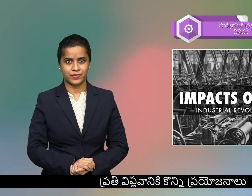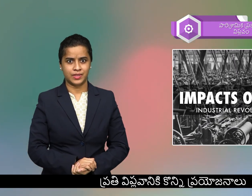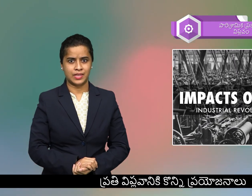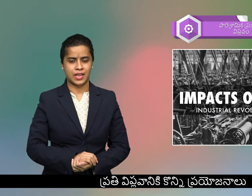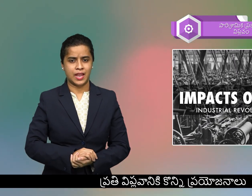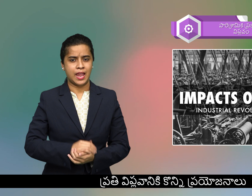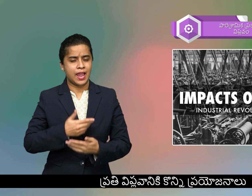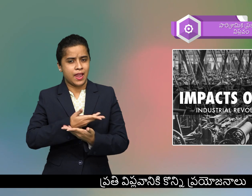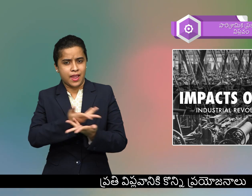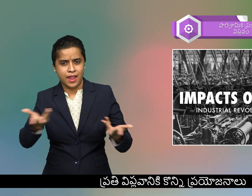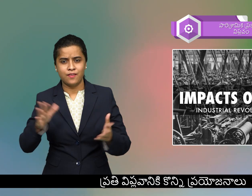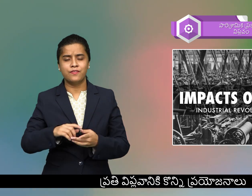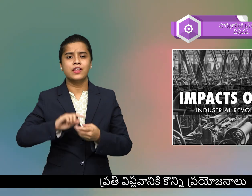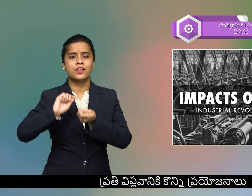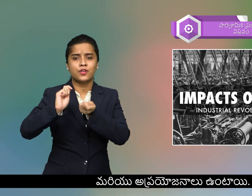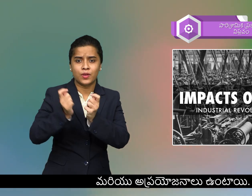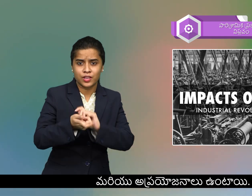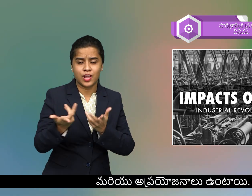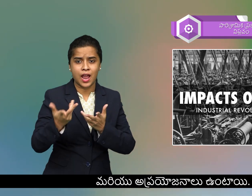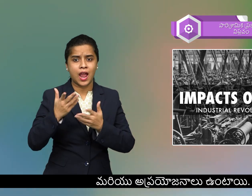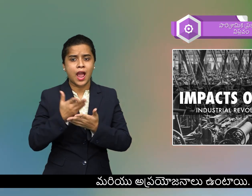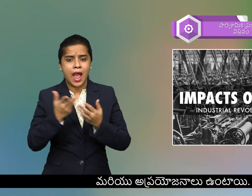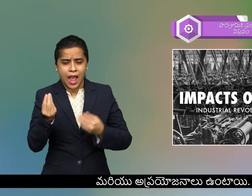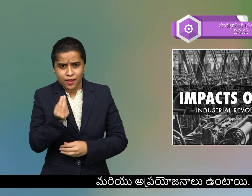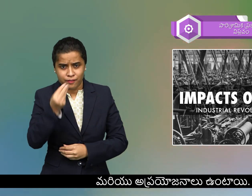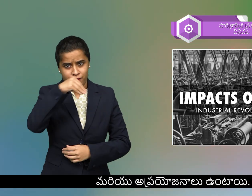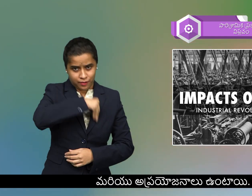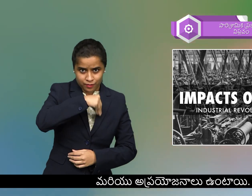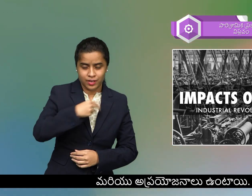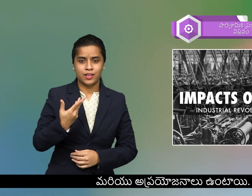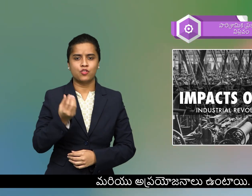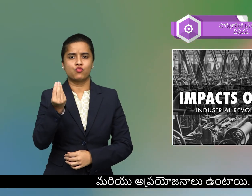విప్లవానికి కొన్ని ప్రయోజనాలు మరియు అప్రయోజనాలు ఉంటాయి.